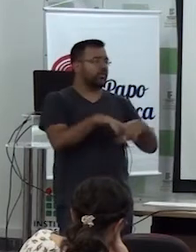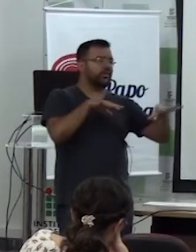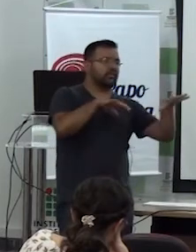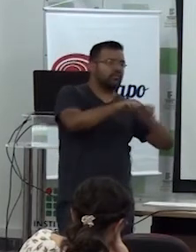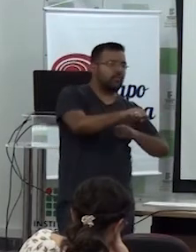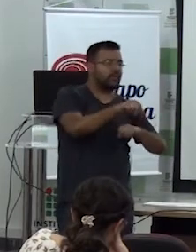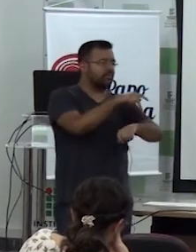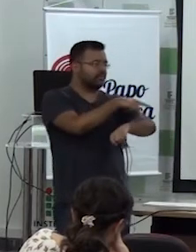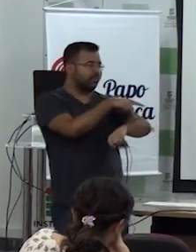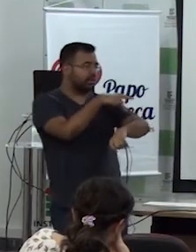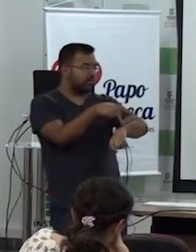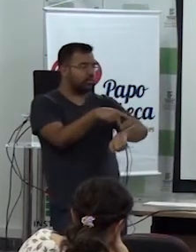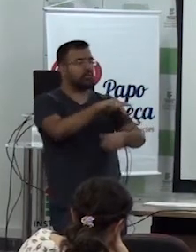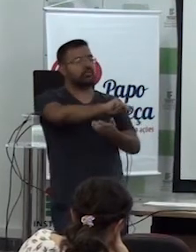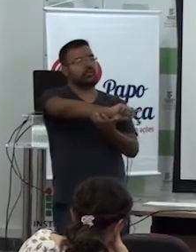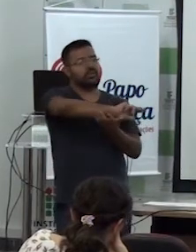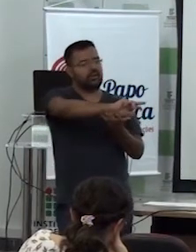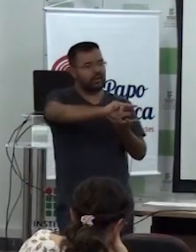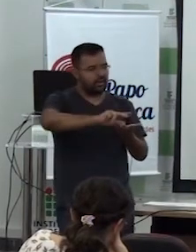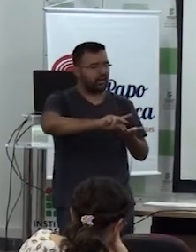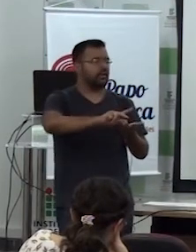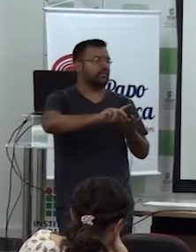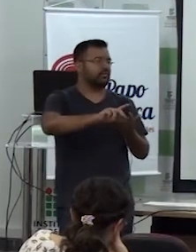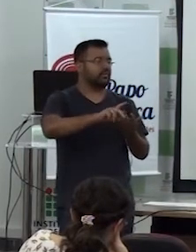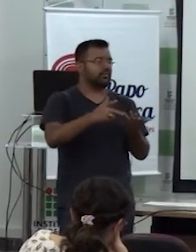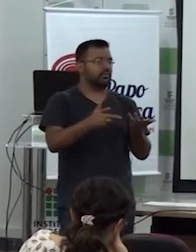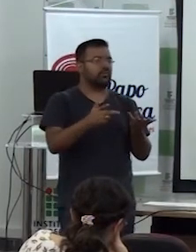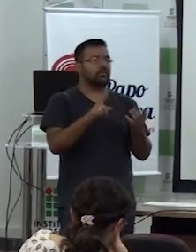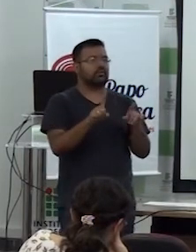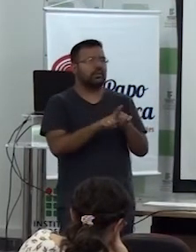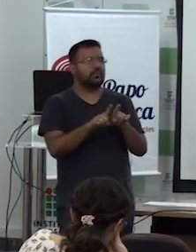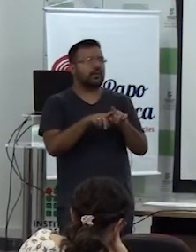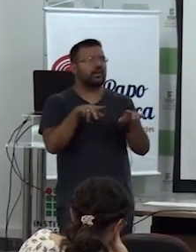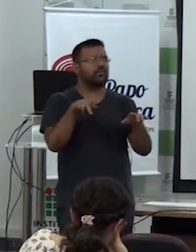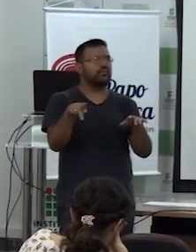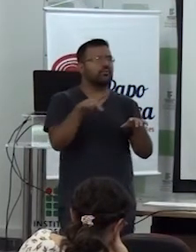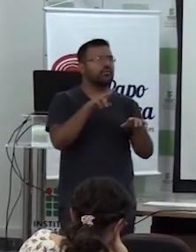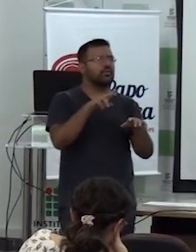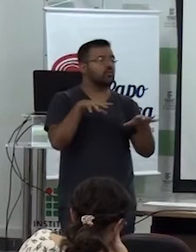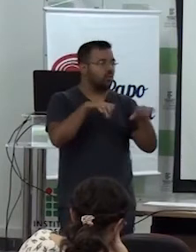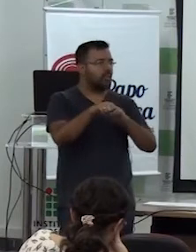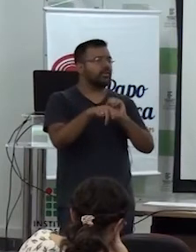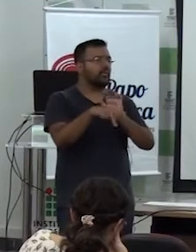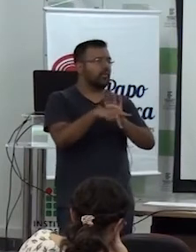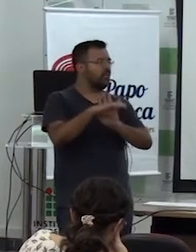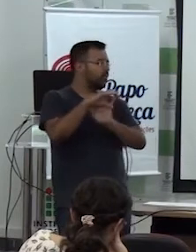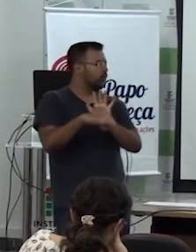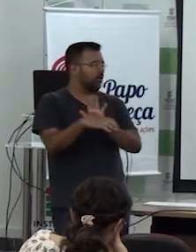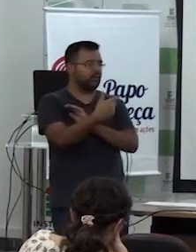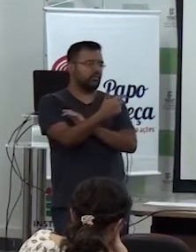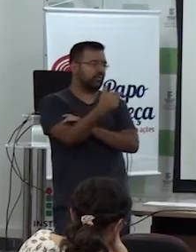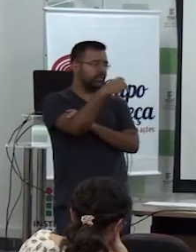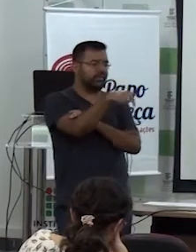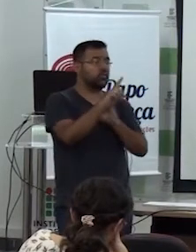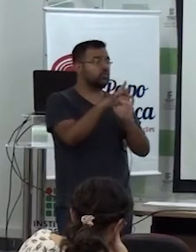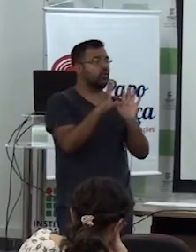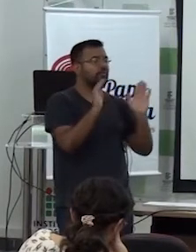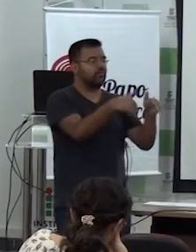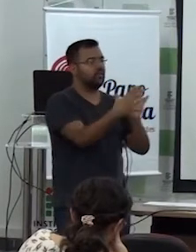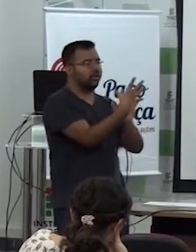formação pedagógica e da formação que a gente costuma chamar de formação curricular, aí, que